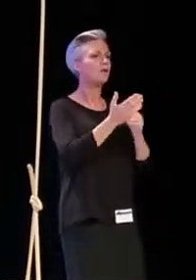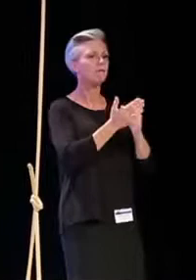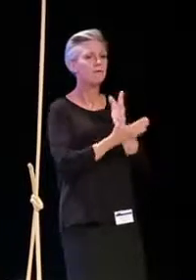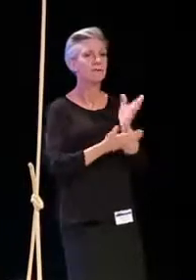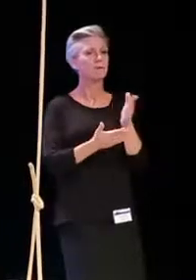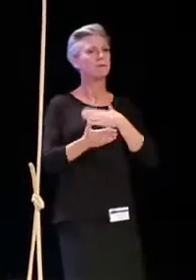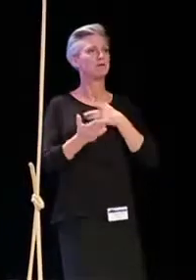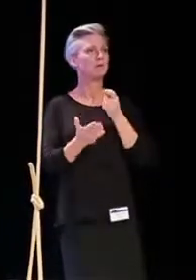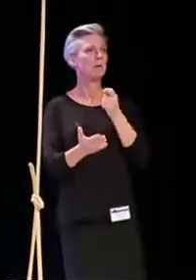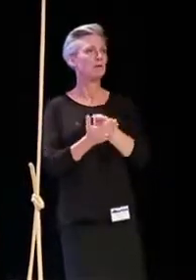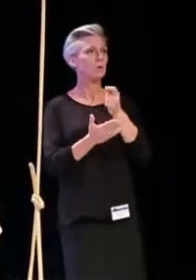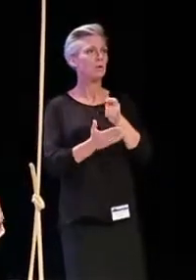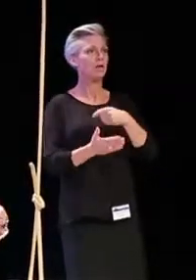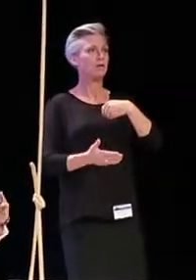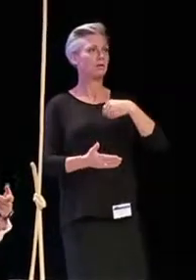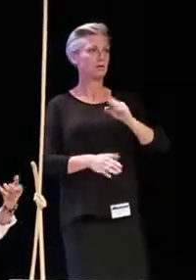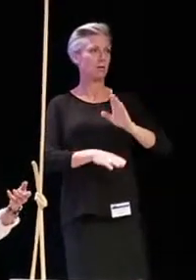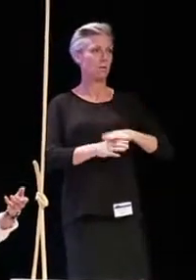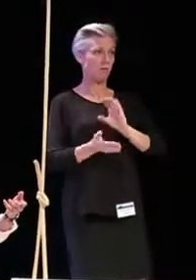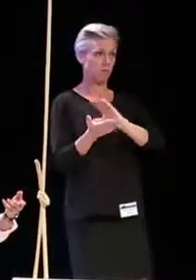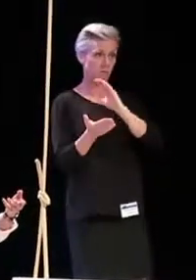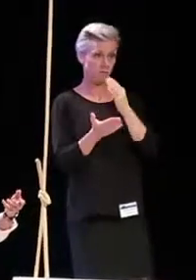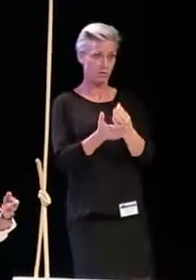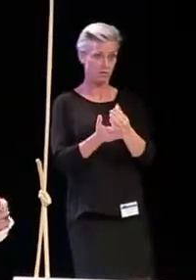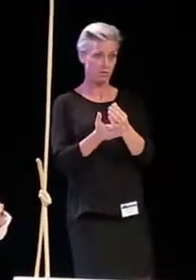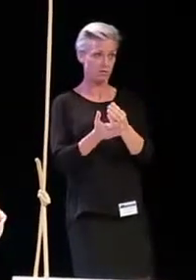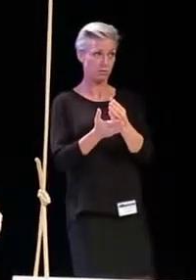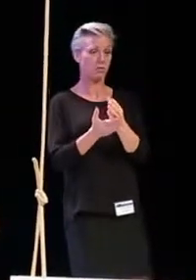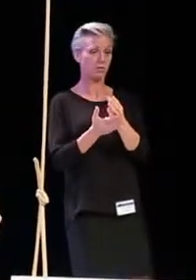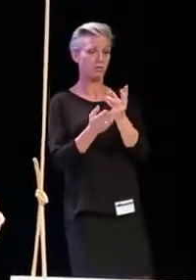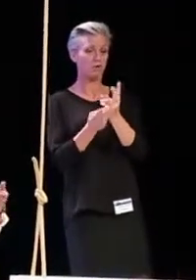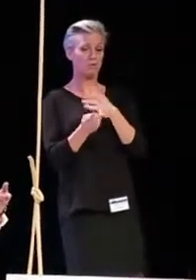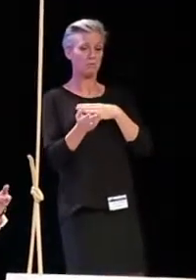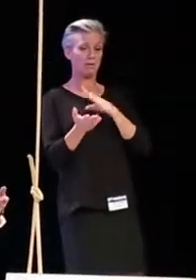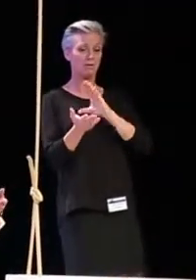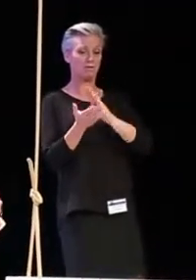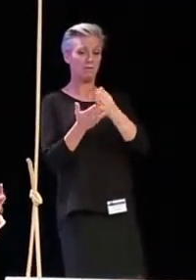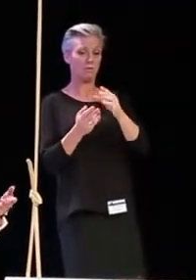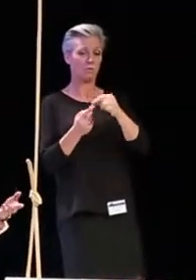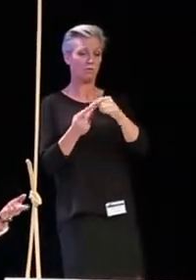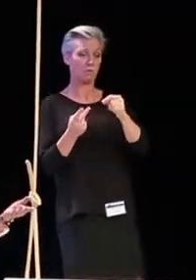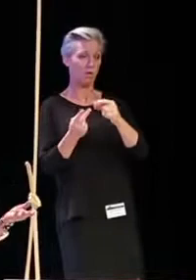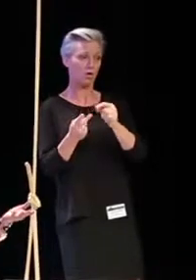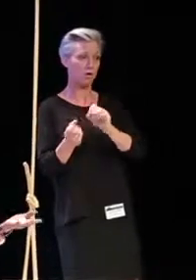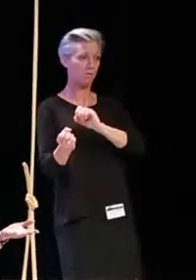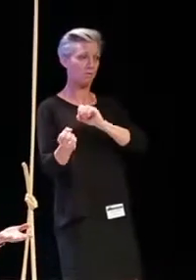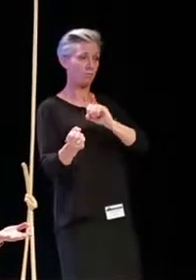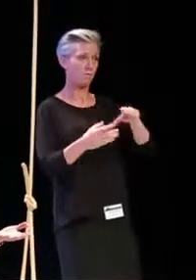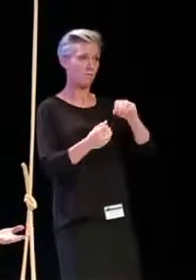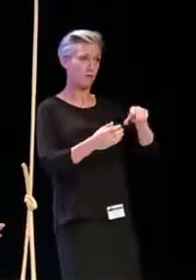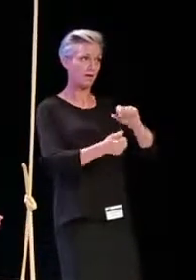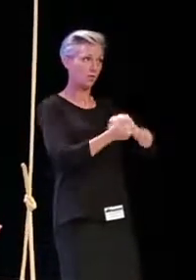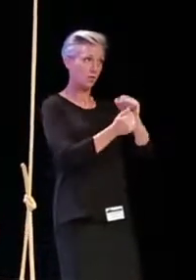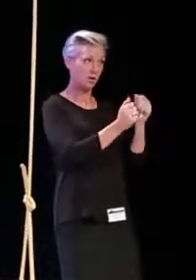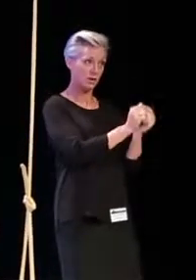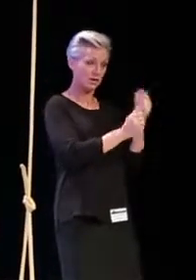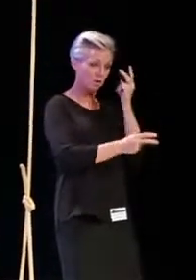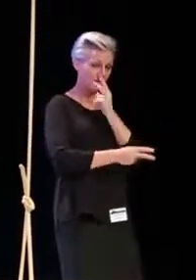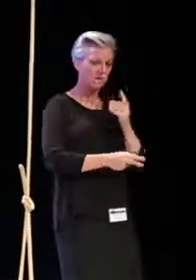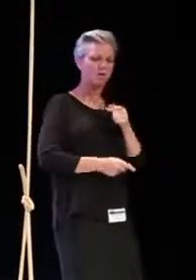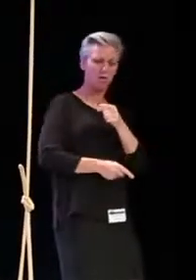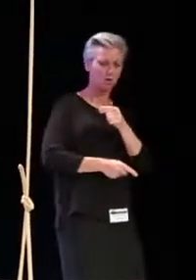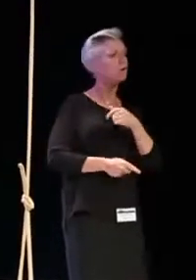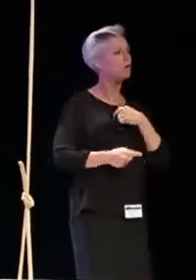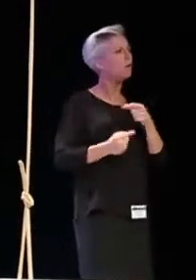den fonden, och kan på det sättet verka politiskt, liksom, i och med att de företagen i sin relation till politikerna då gör andra